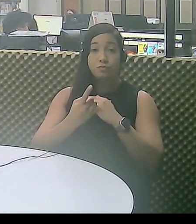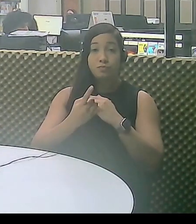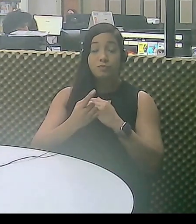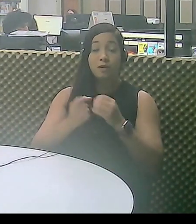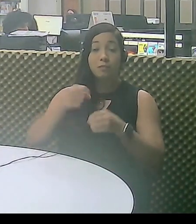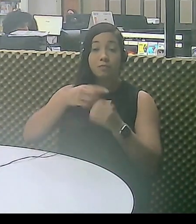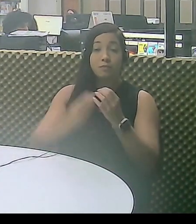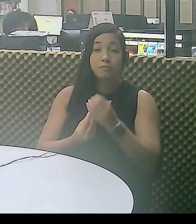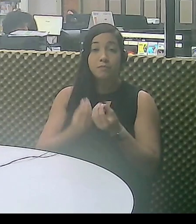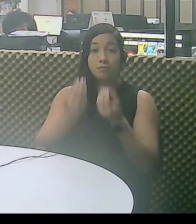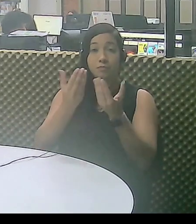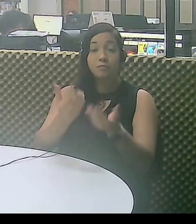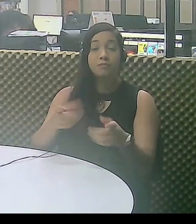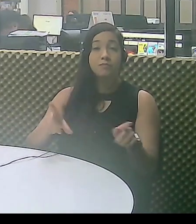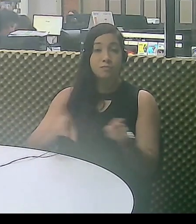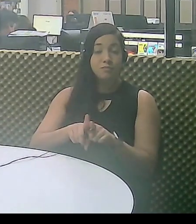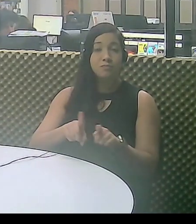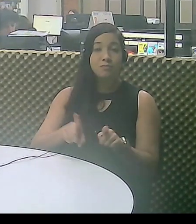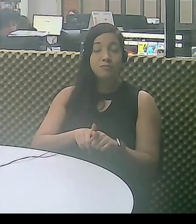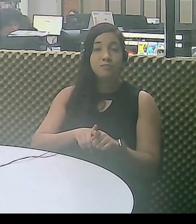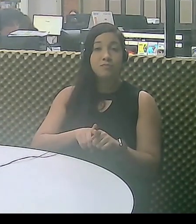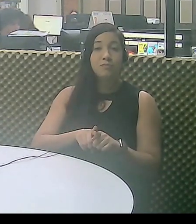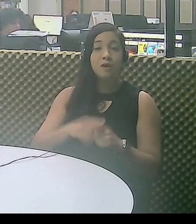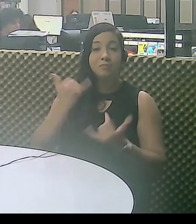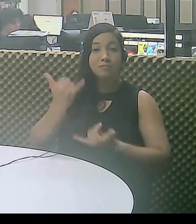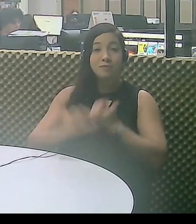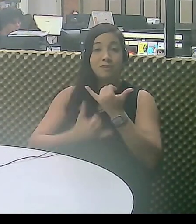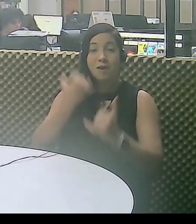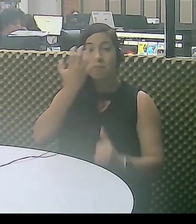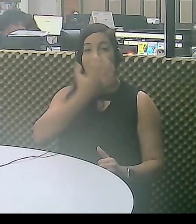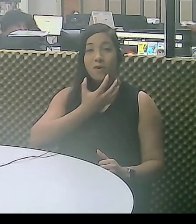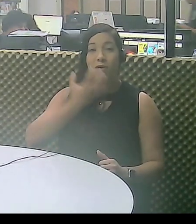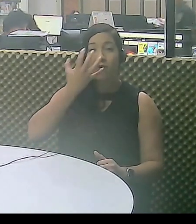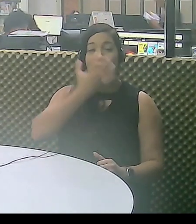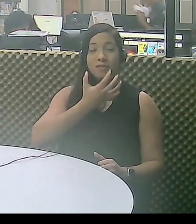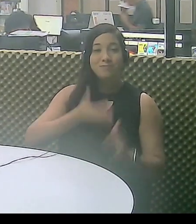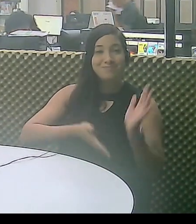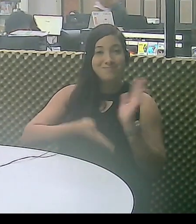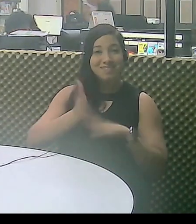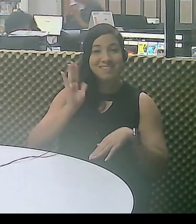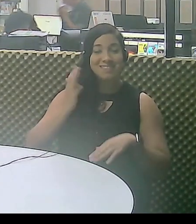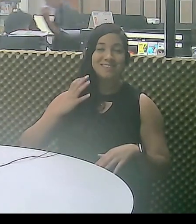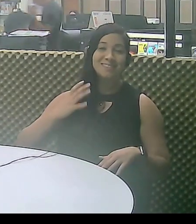doação de mudas. Além disso, haverá espaço de lazer com música. Participe!